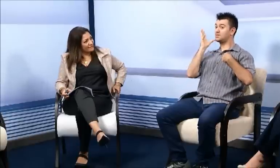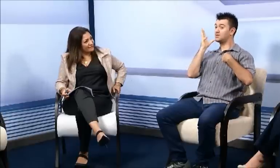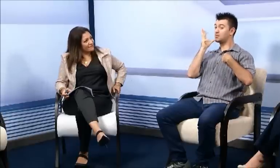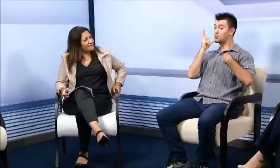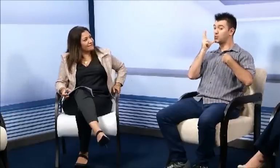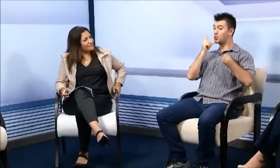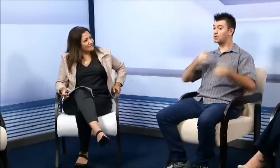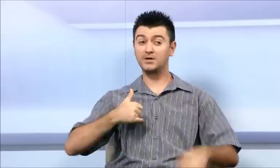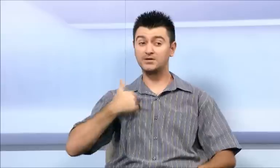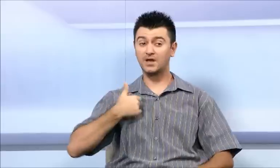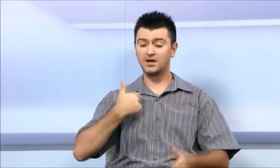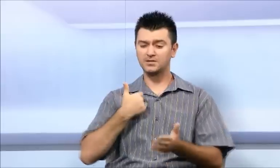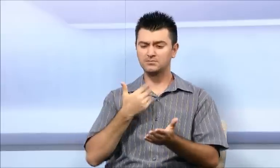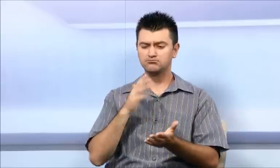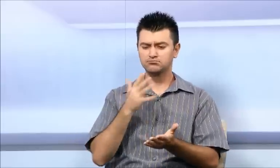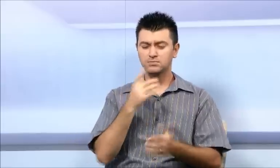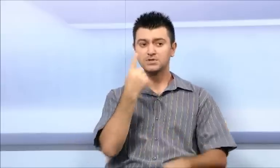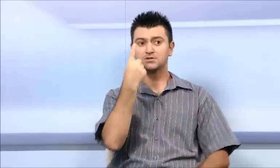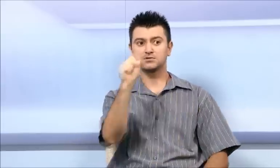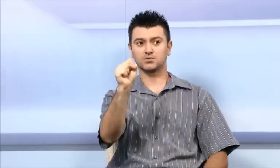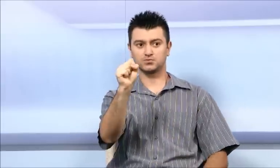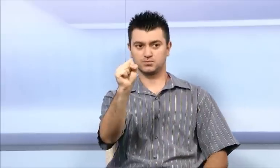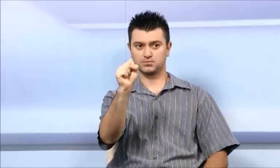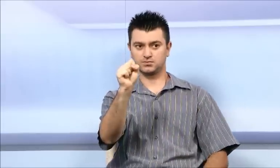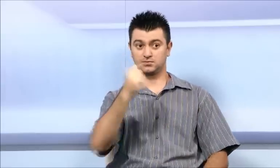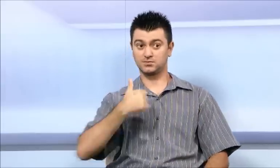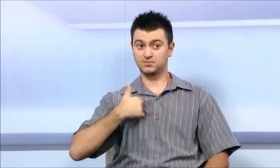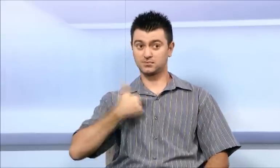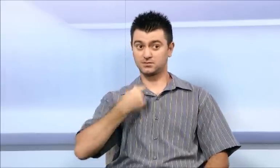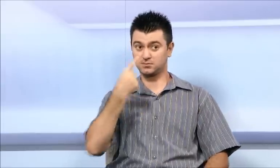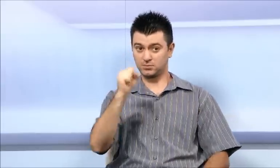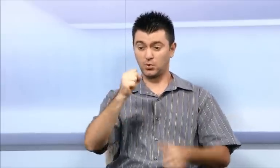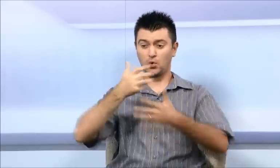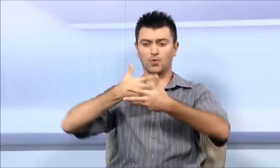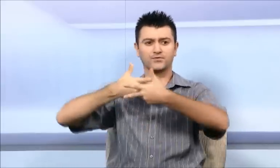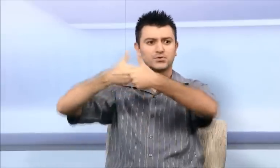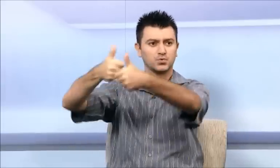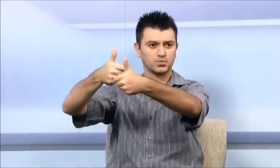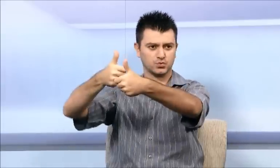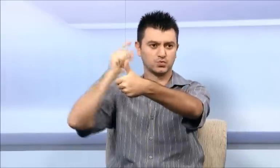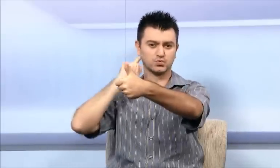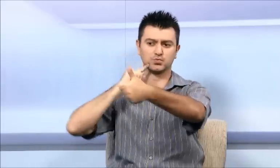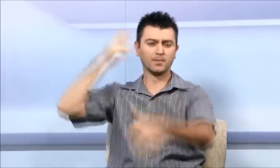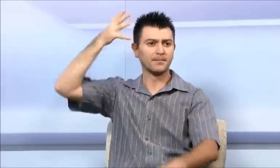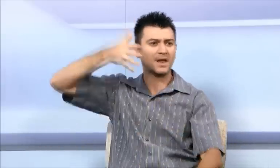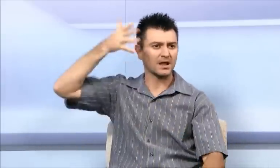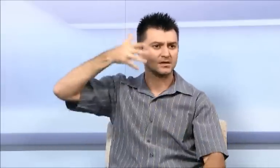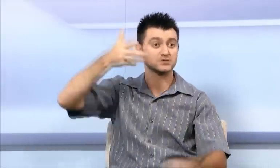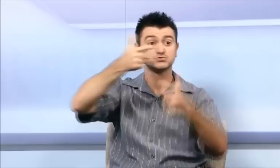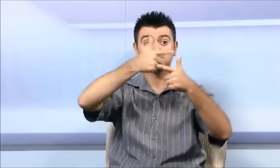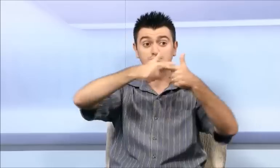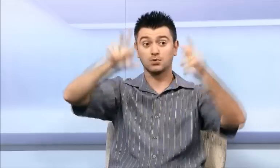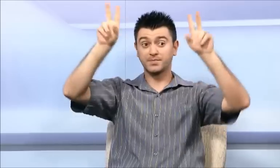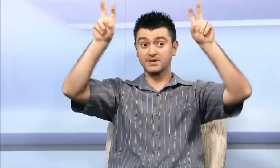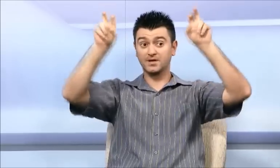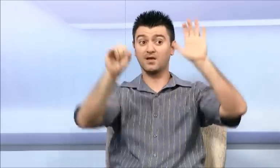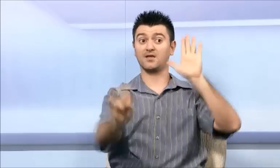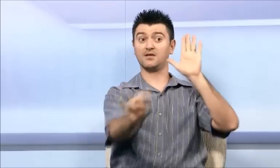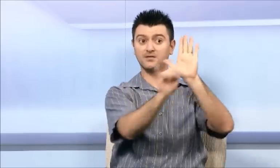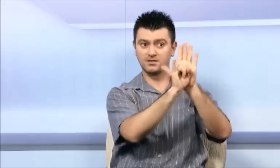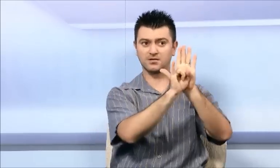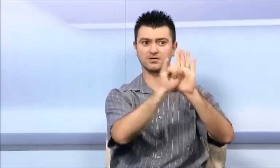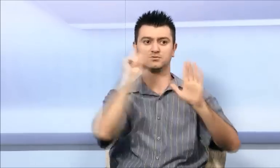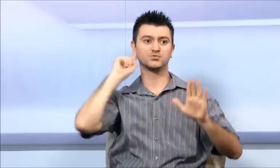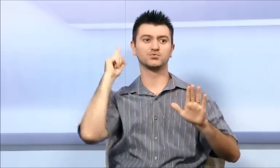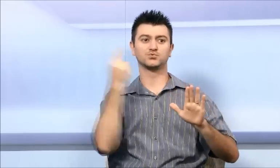eu fiquei confuso. Demorou para eu conseguir aceitar isso também. Mais ou menos com 18 anos de idade, é que um surdo me convidou para